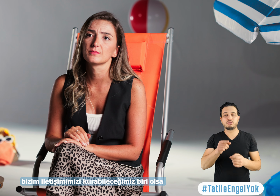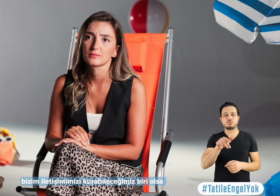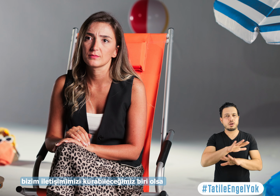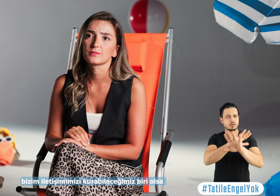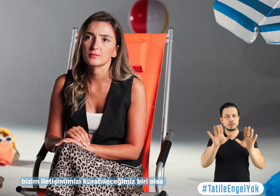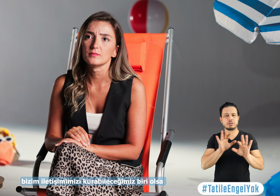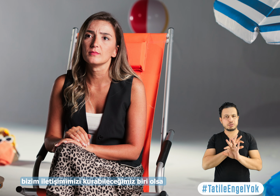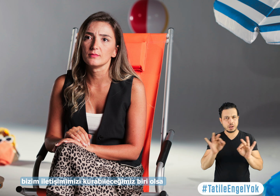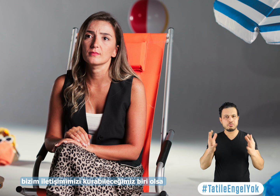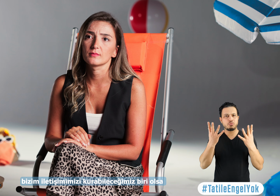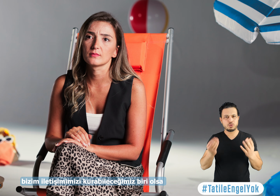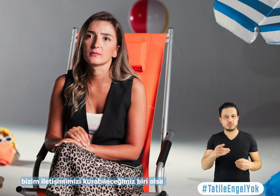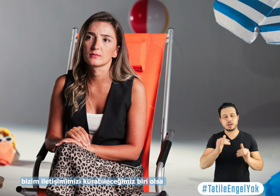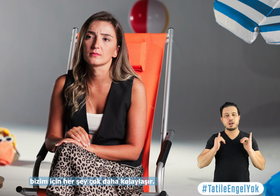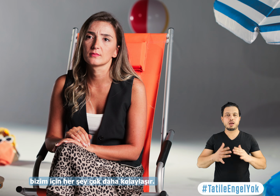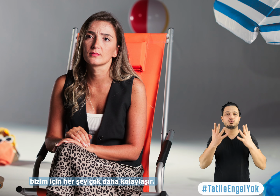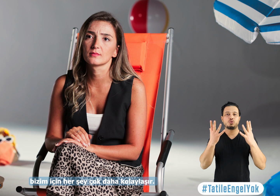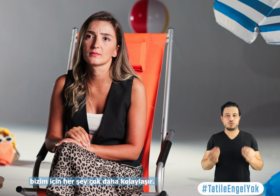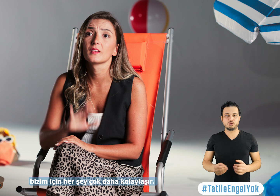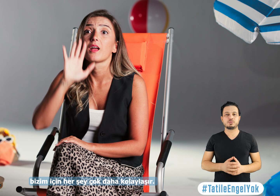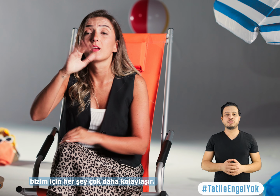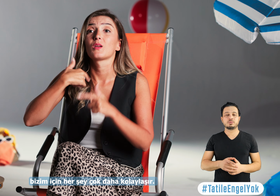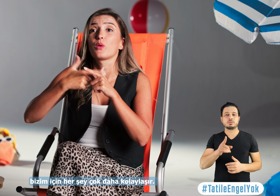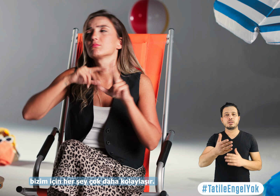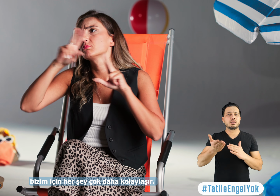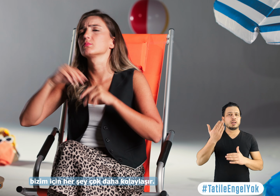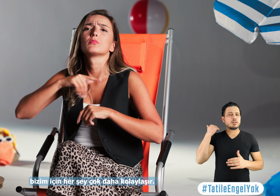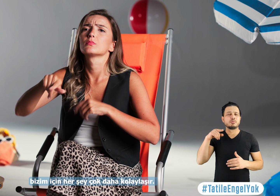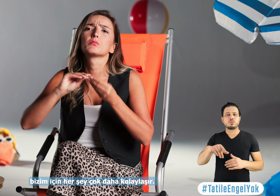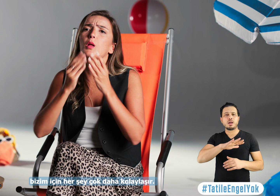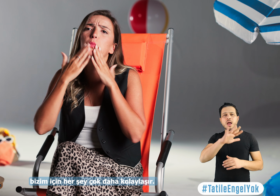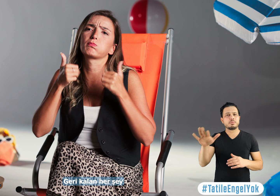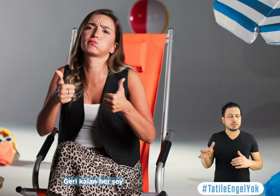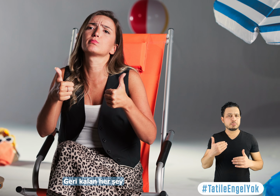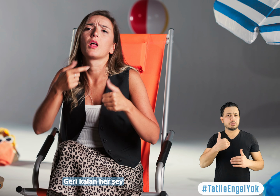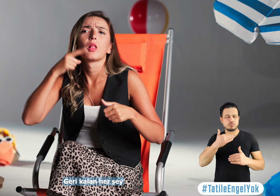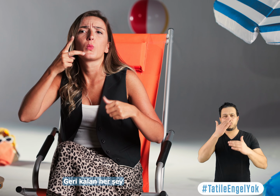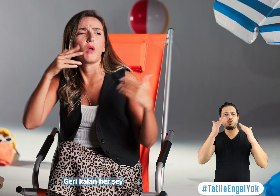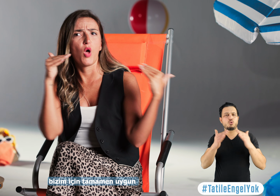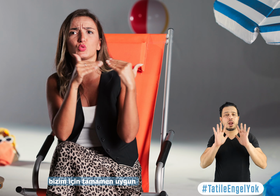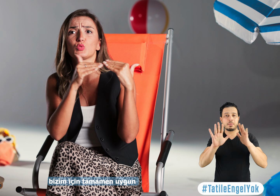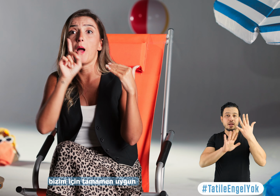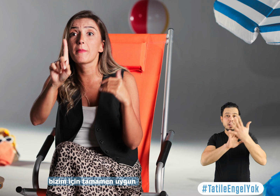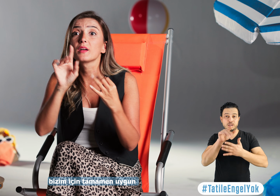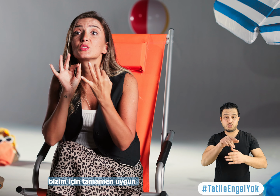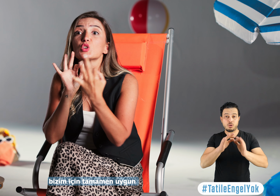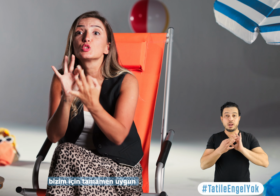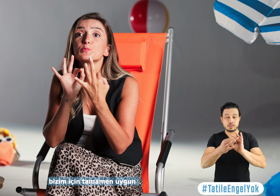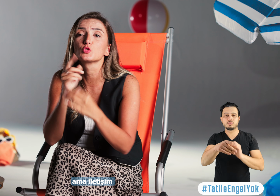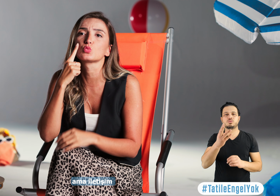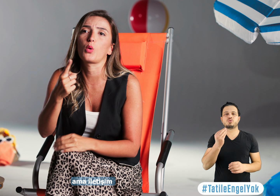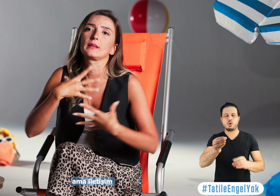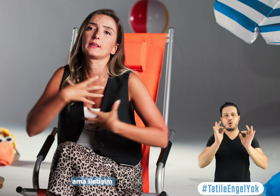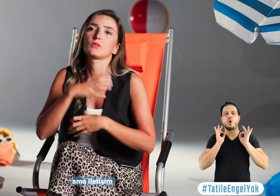bizim iletişimimizi kurabileceğimiz biri olsa bizim için her şey çok daha kolaylaşır. Geri kalan her şey bizim için tamamen